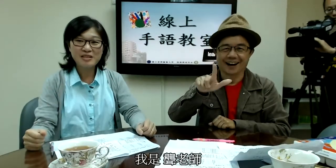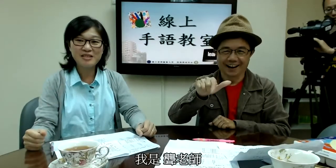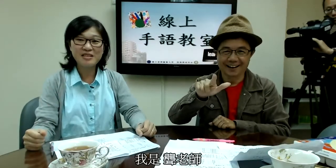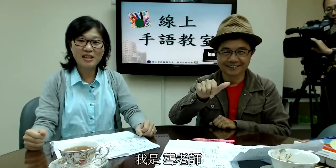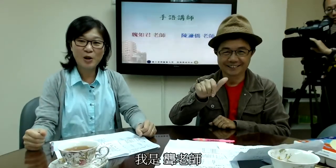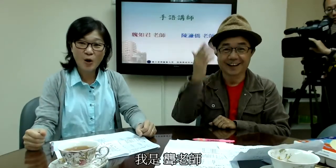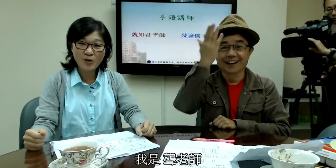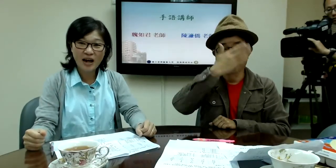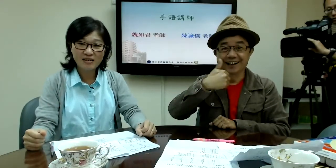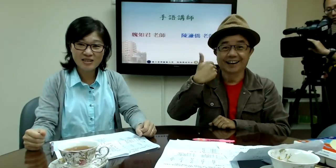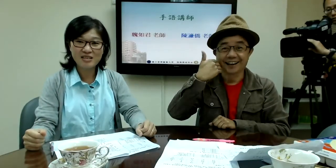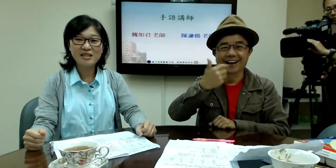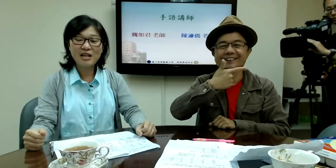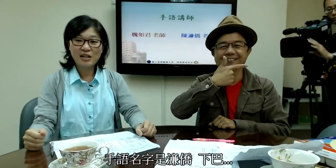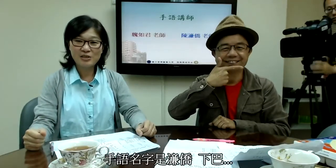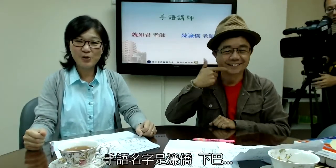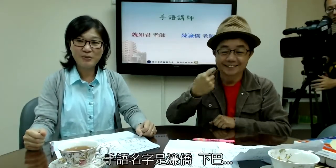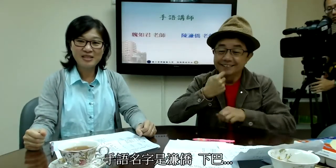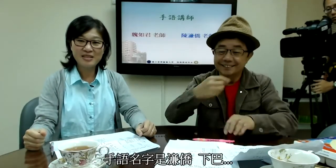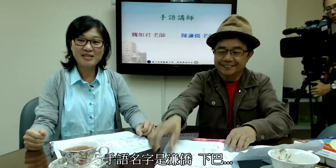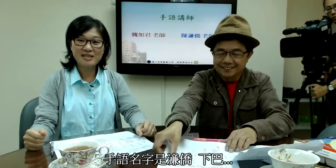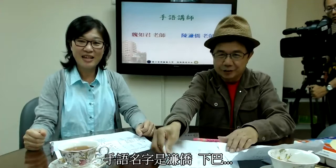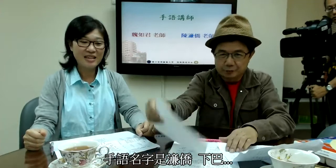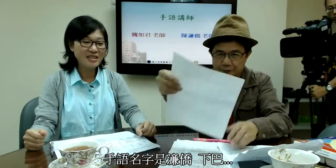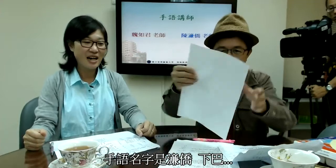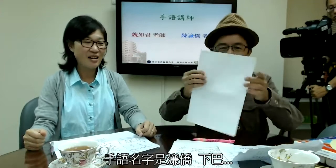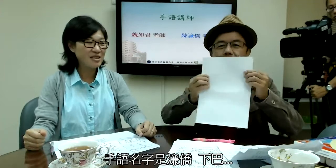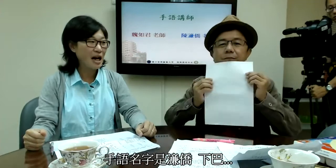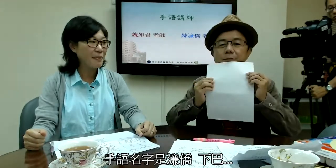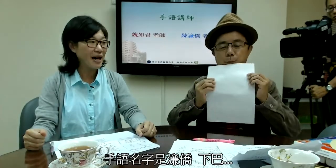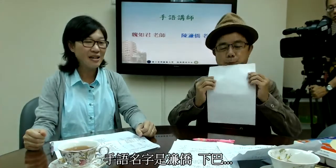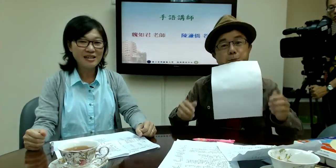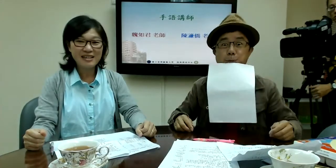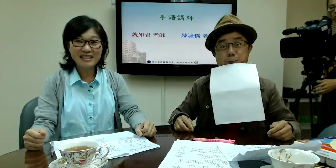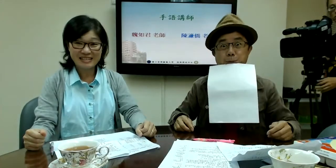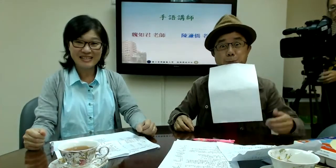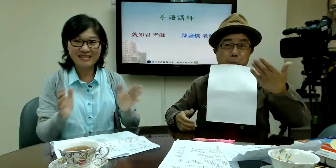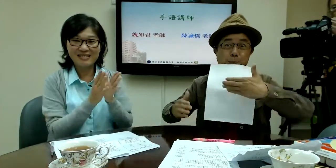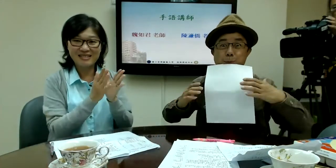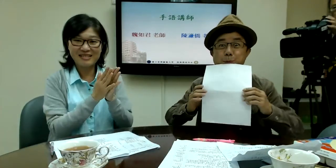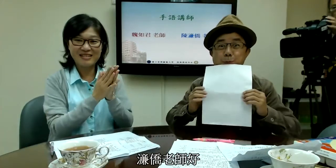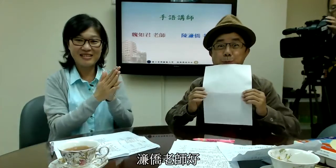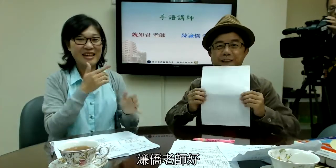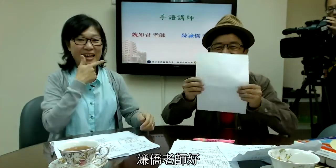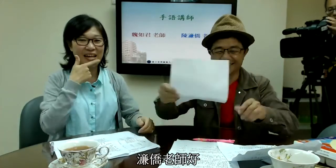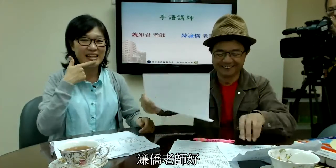是龙老师。手语名字是连桥下巴哦，连